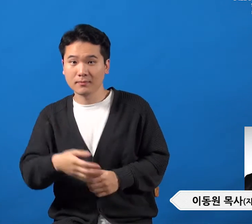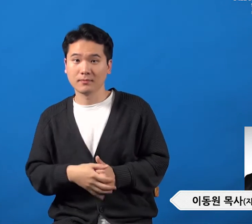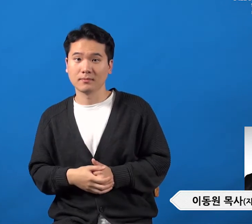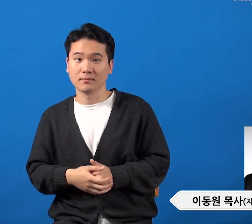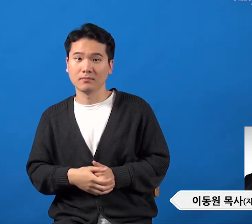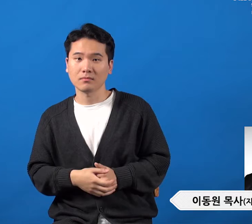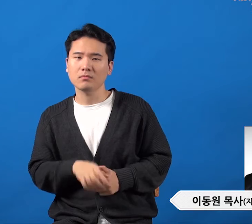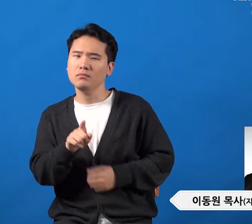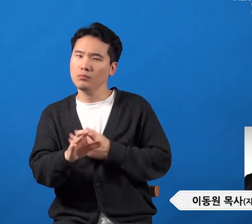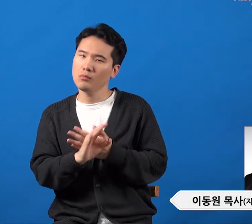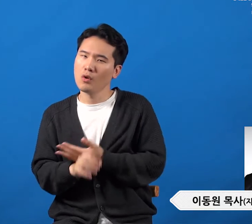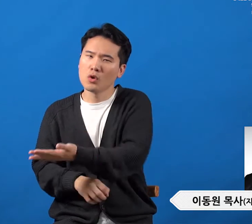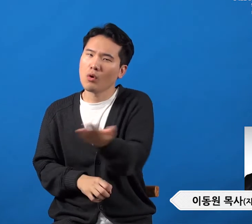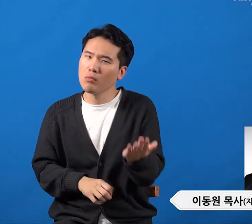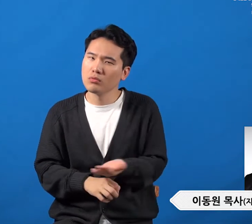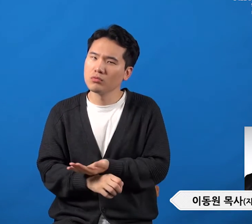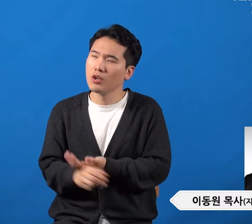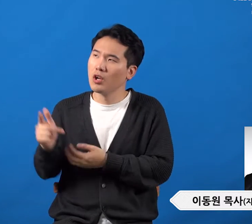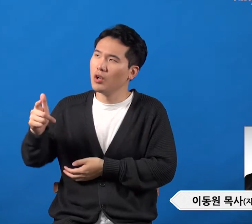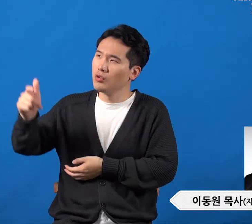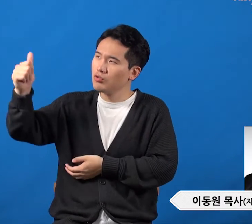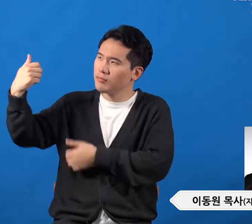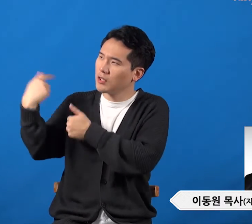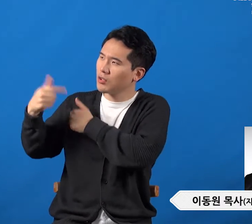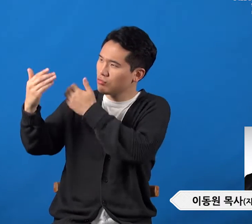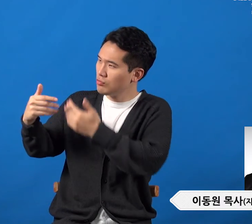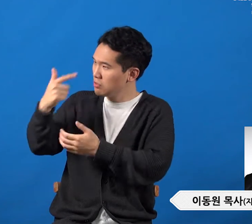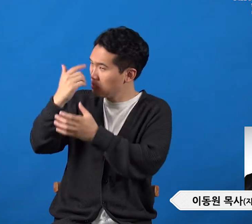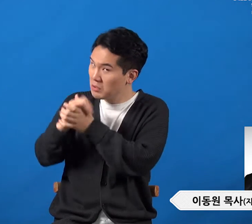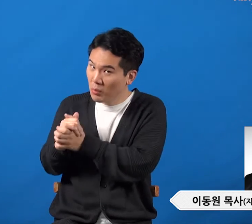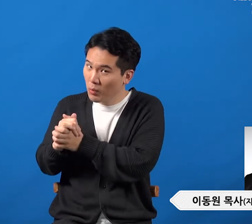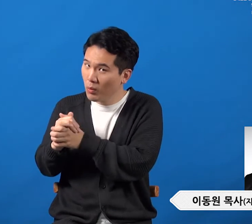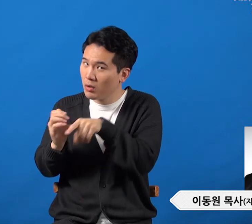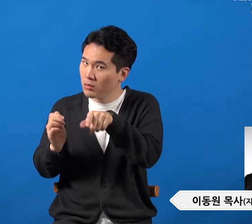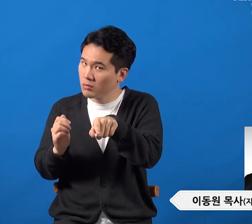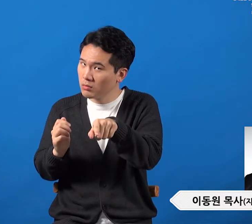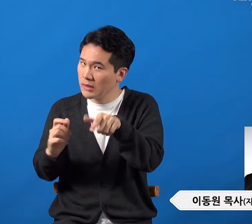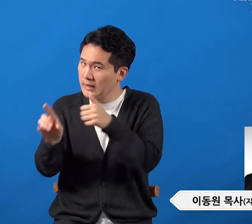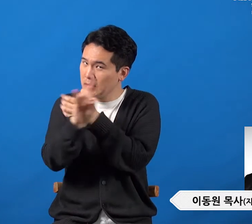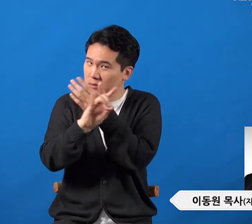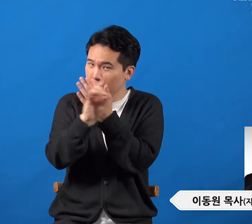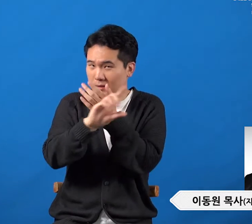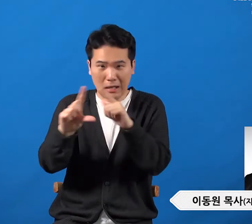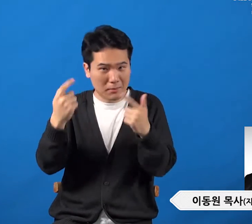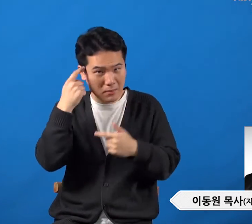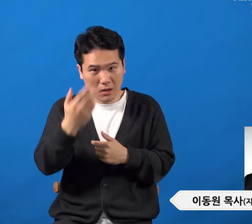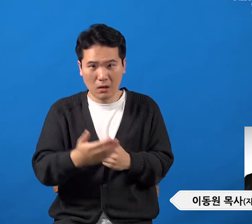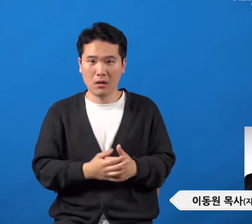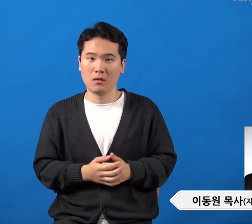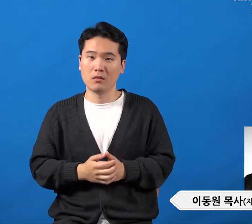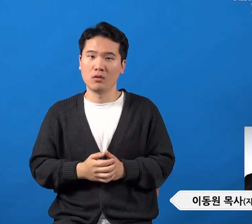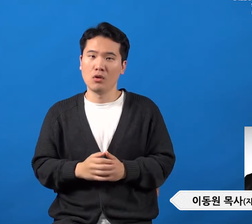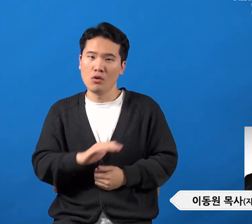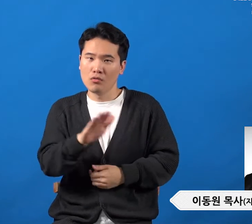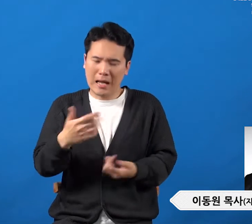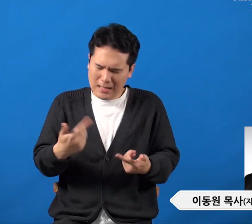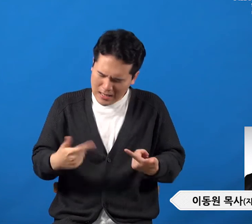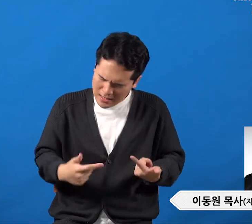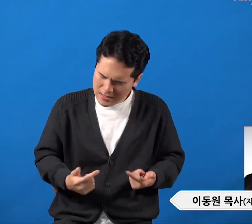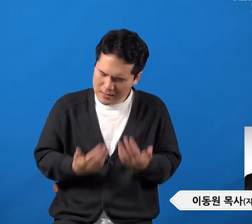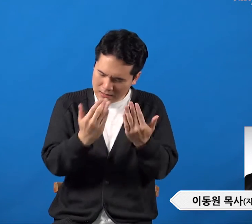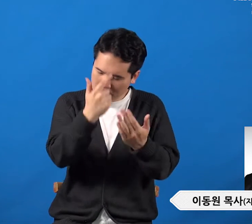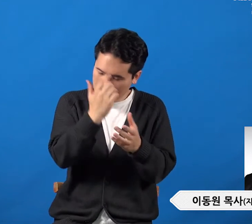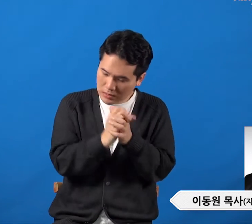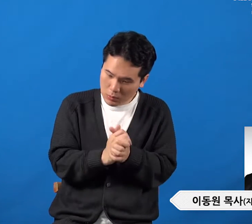그렇다면 여러분의 주기도문은 혹시 위선의 기도가 아니겠습니까? 자, 우리가 날마다 드리는 주님이 가르쳐 주신